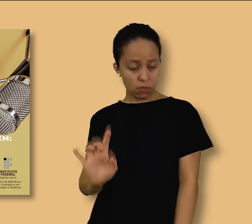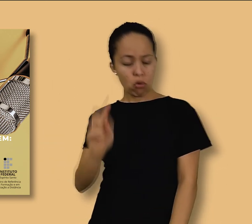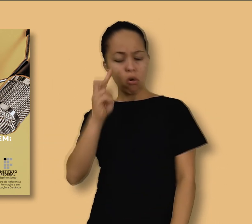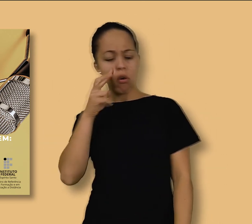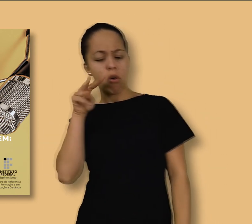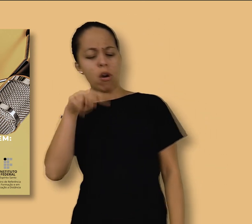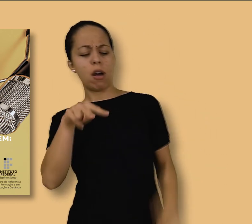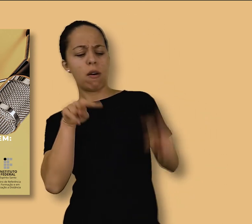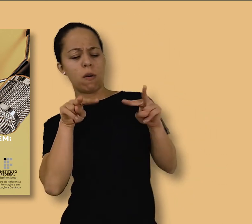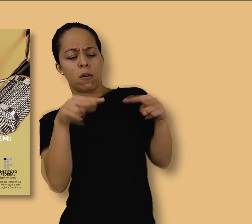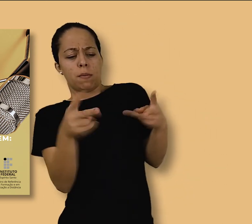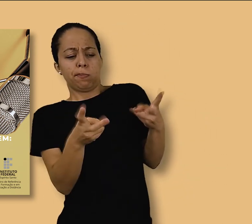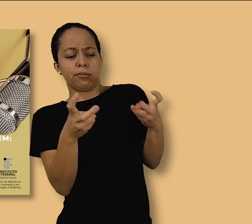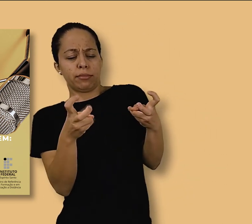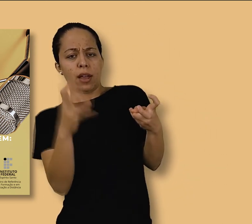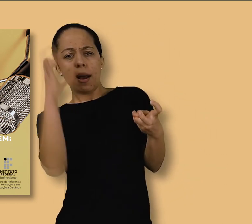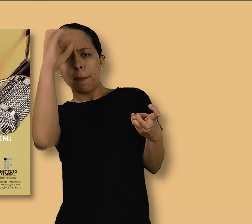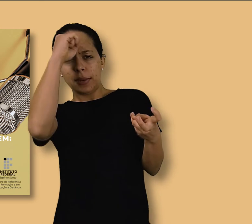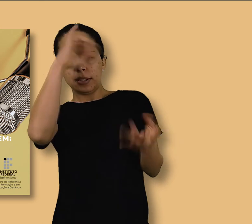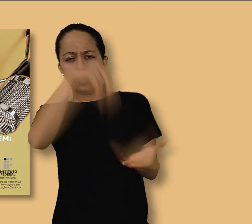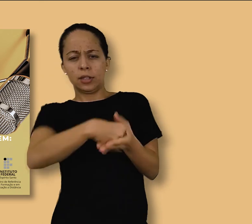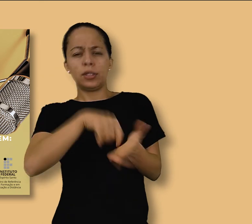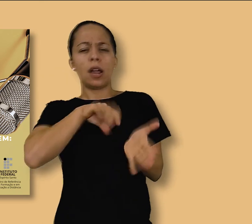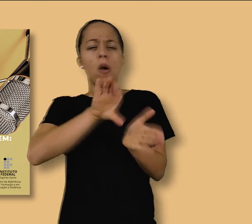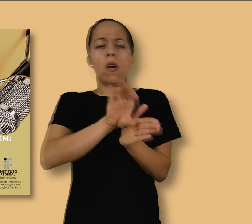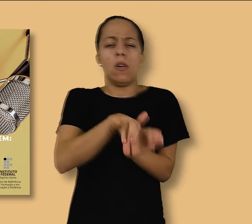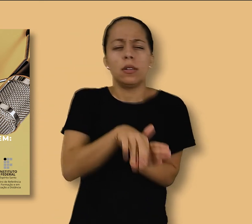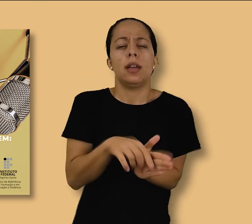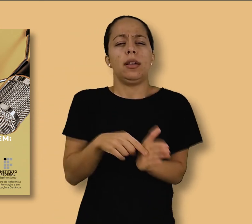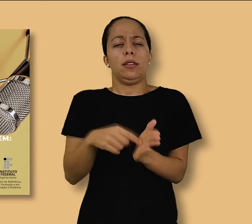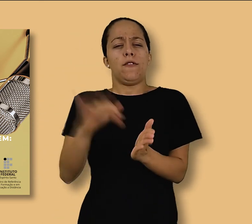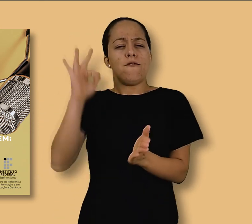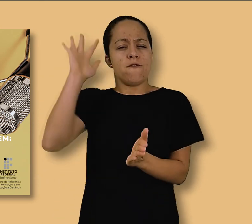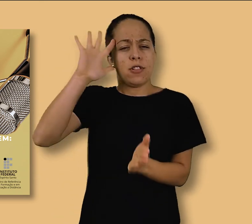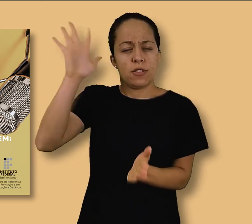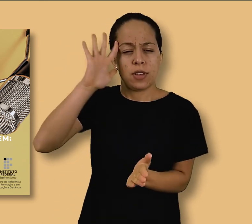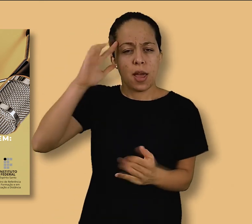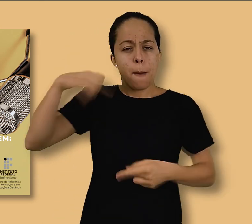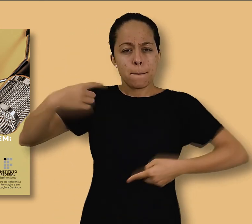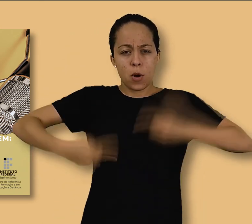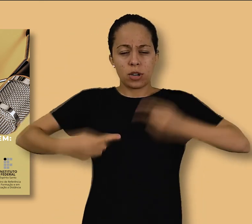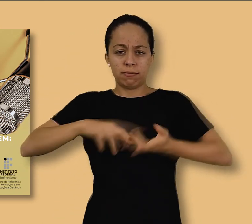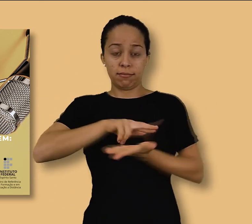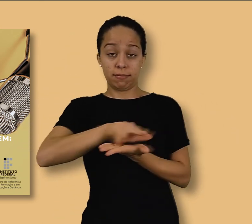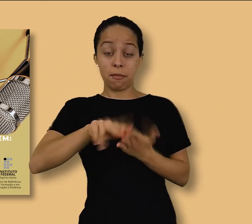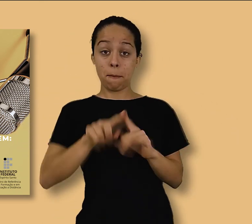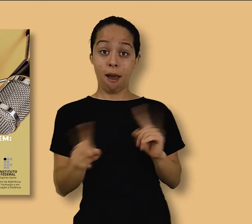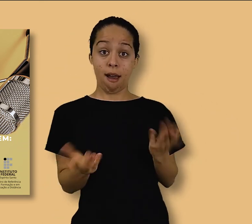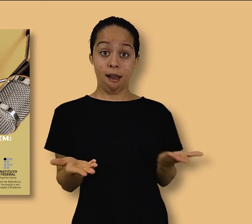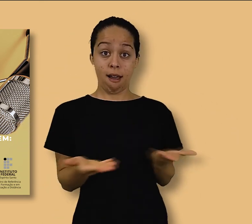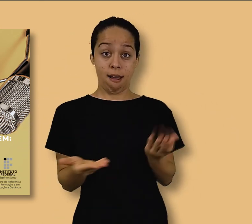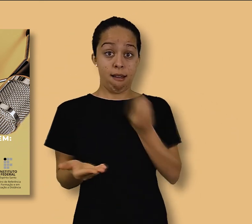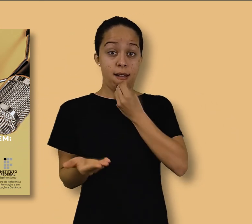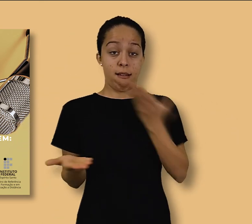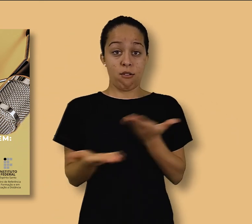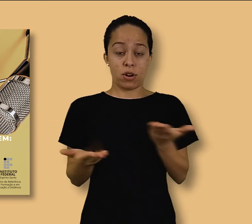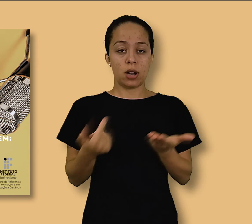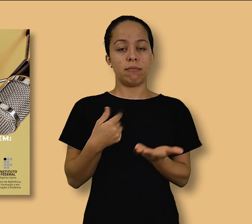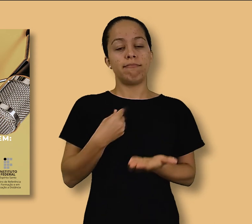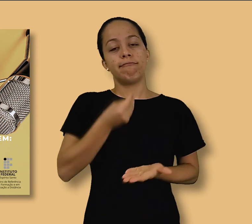avaliando aprendizagem a partir de diferentes perspectivas conceituais pelas obras e políticas por aí vai mas nesse momento